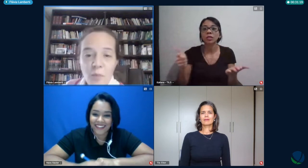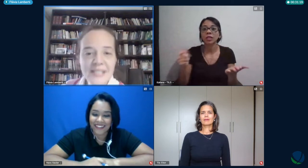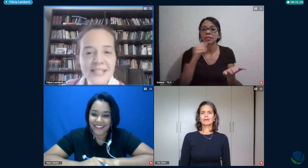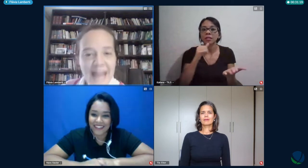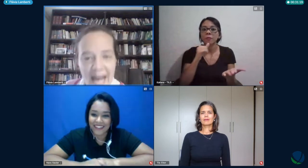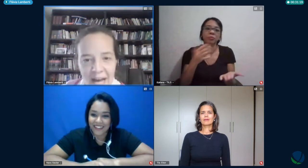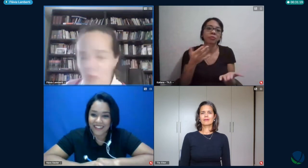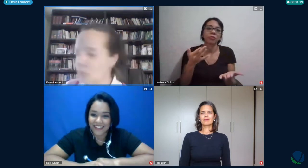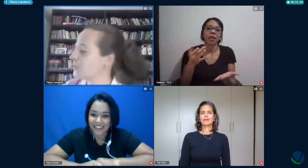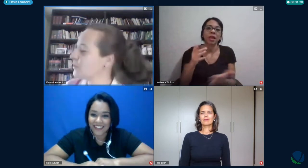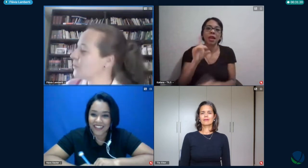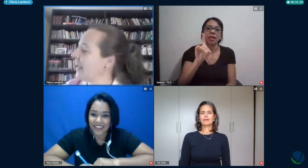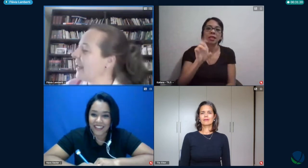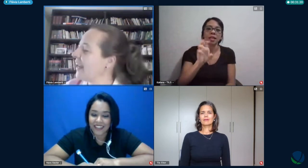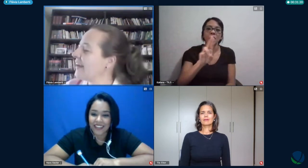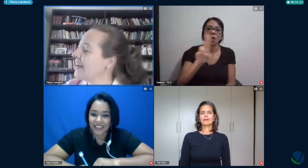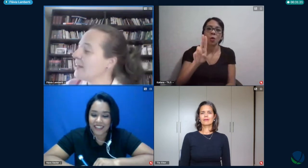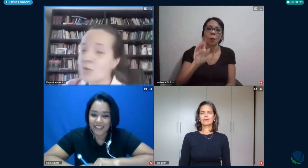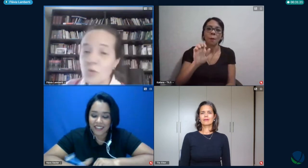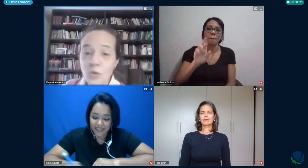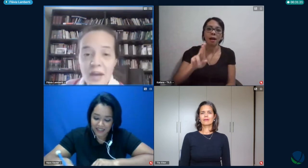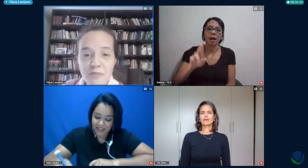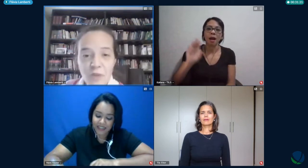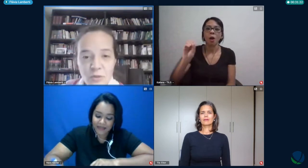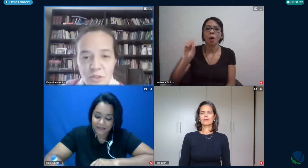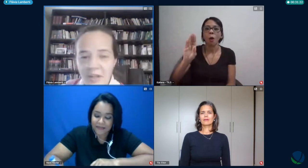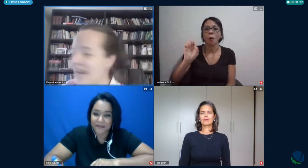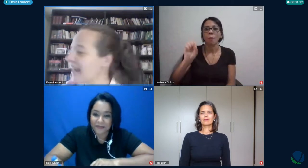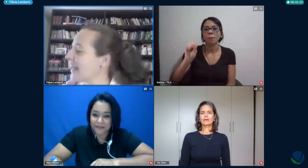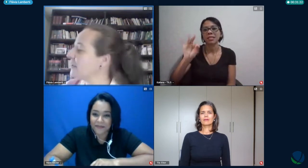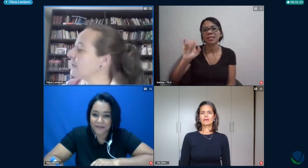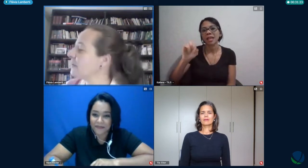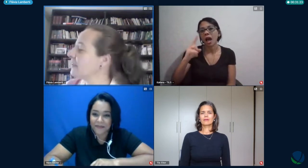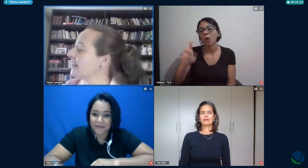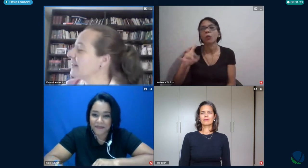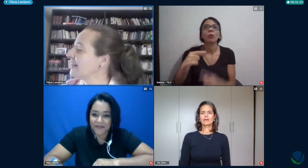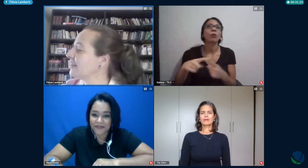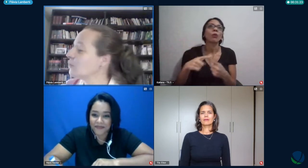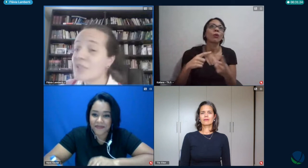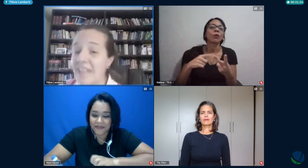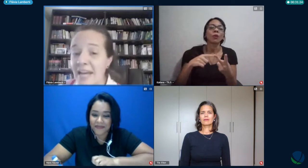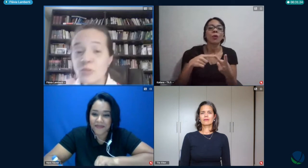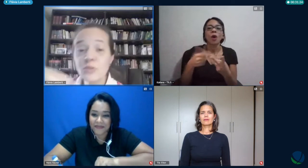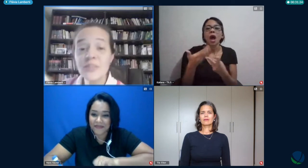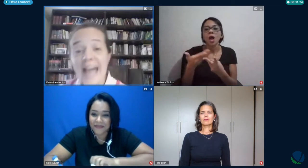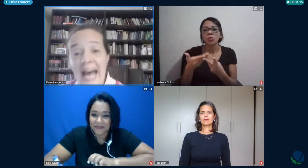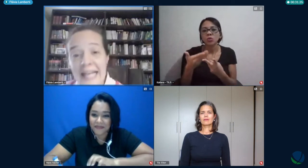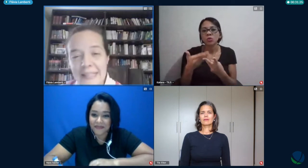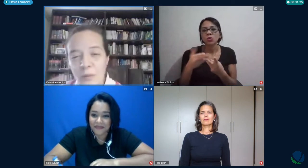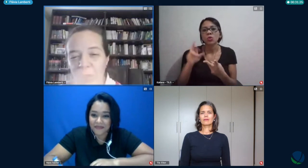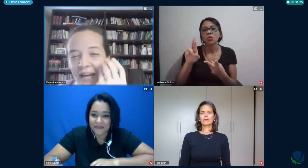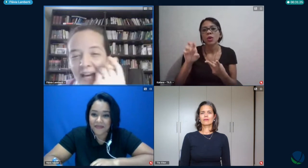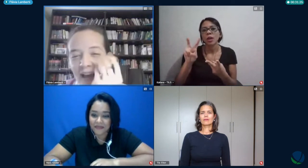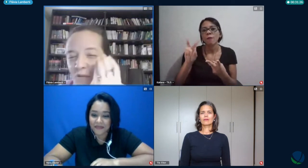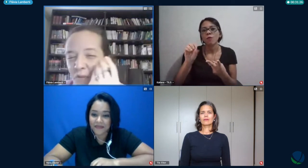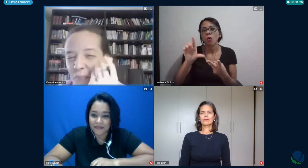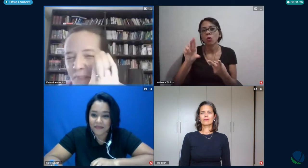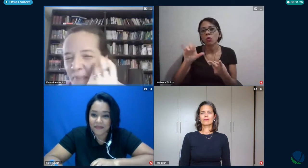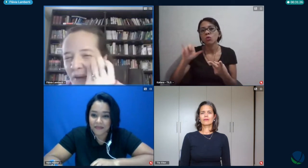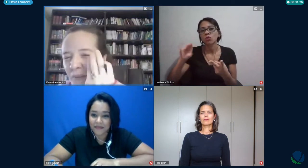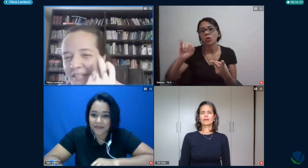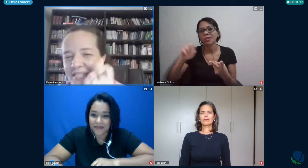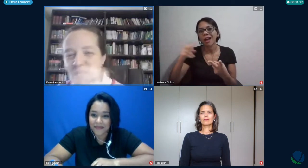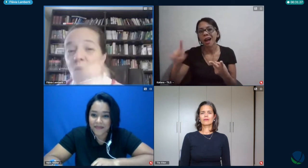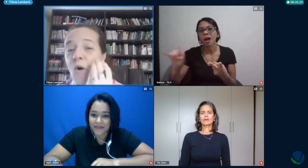derrubar obstáculos, estudo revolucionário, os textos tratam. Aí eu fico